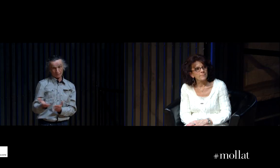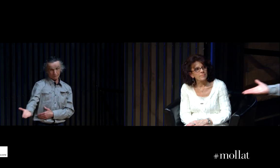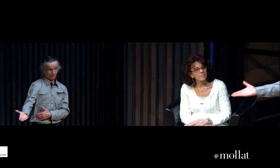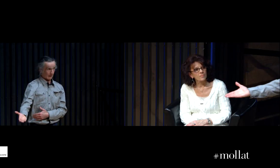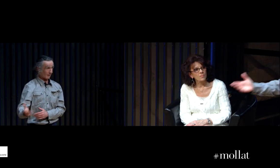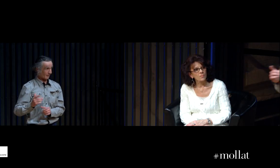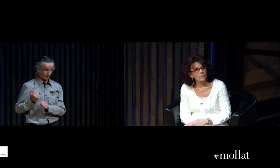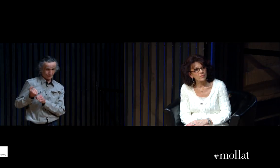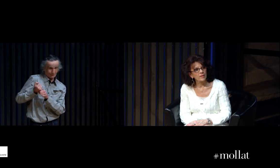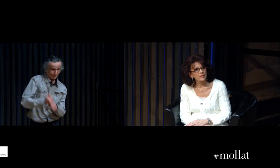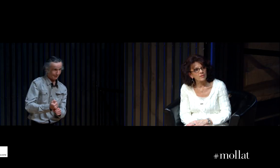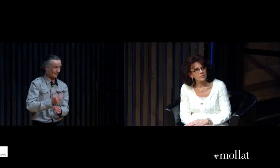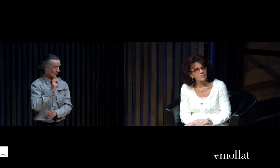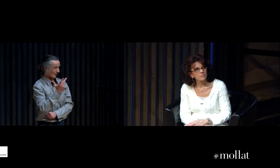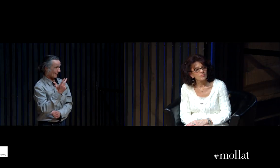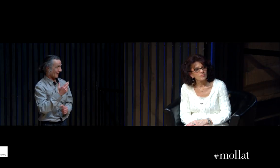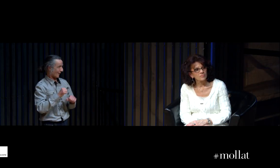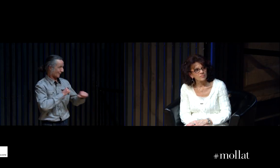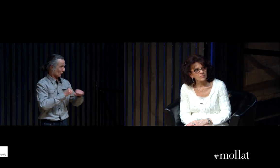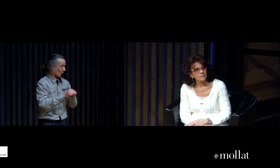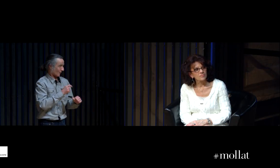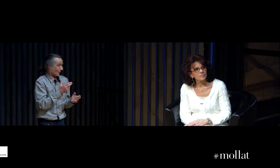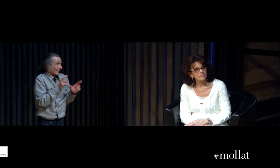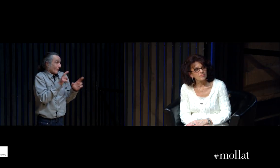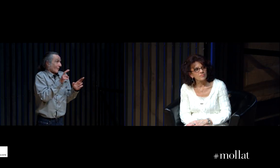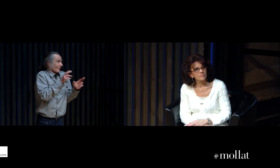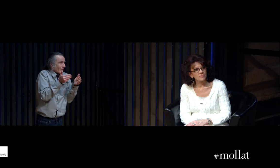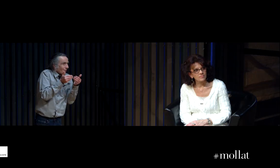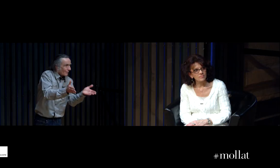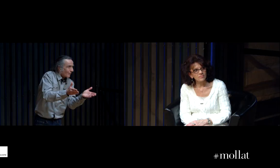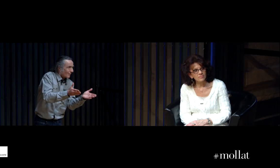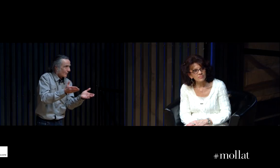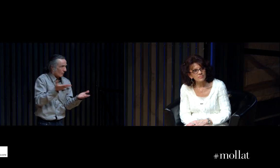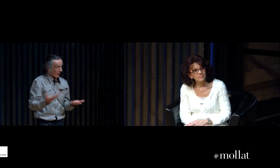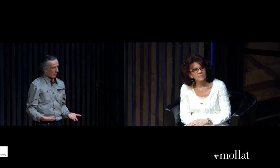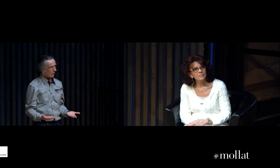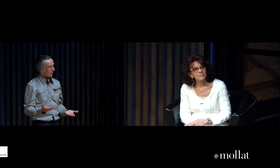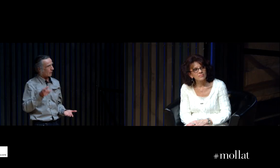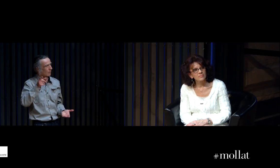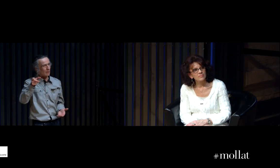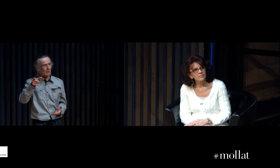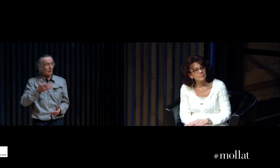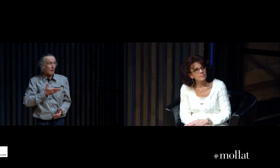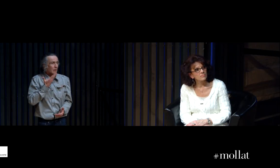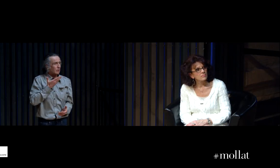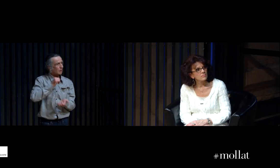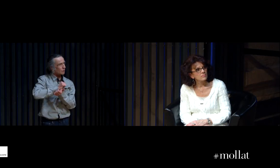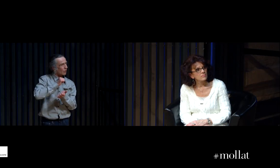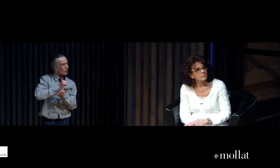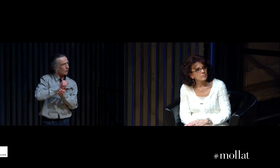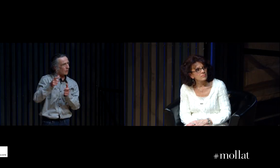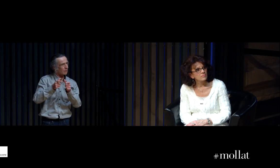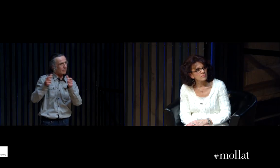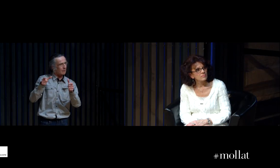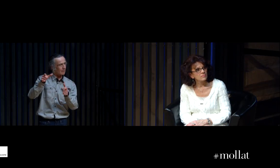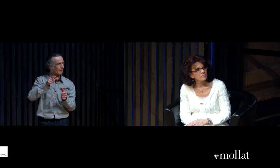C'est vraiment un regret. Ensuite, on passe à cette troisième phase qui est cet ouvrage, Paroles de sourds. On espère que ça va déboucher